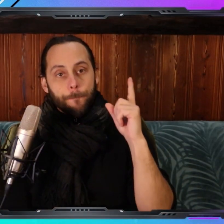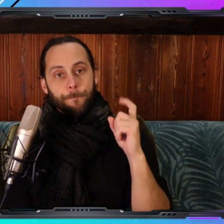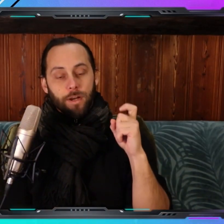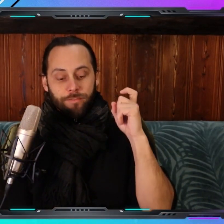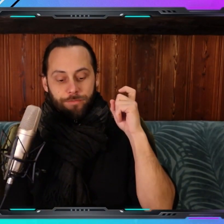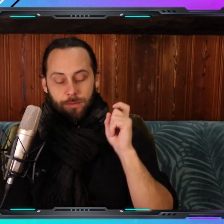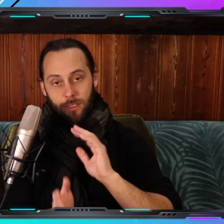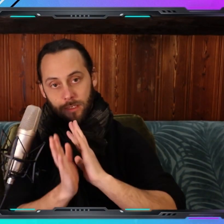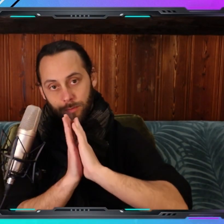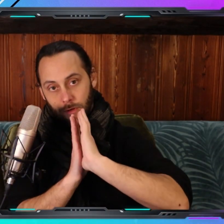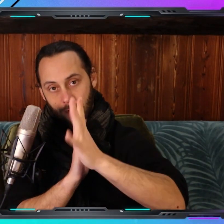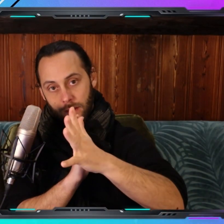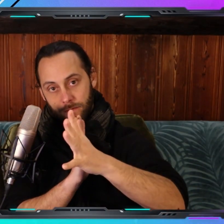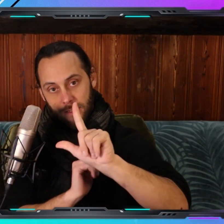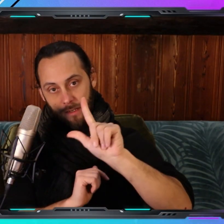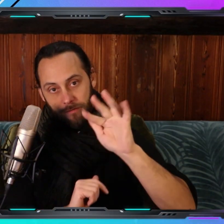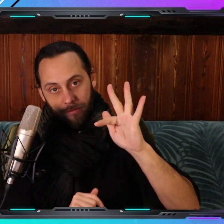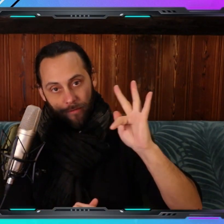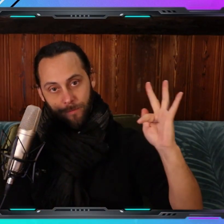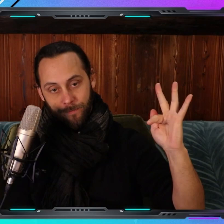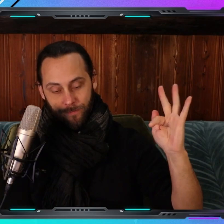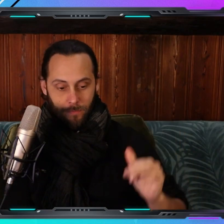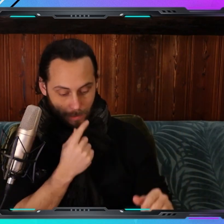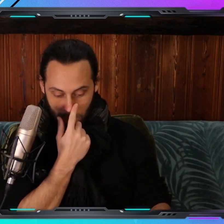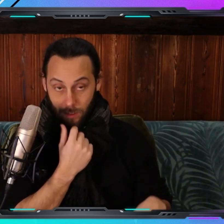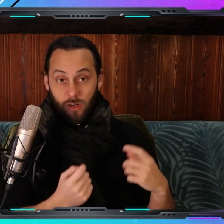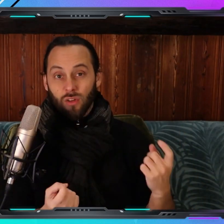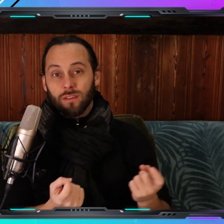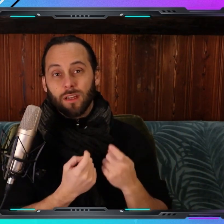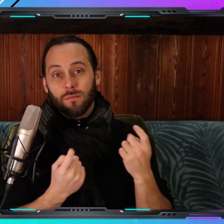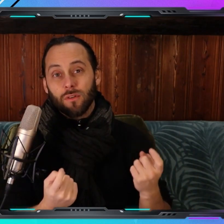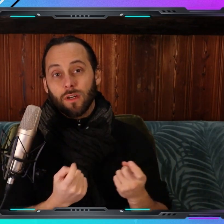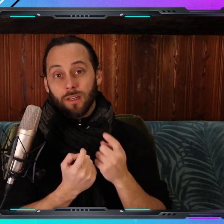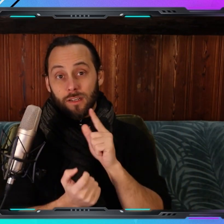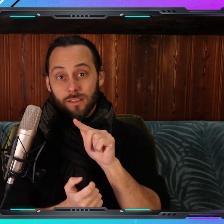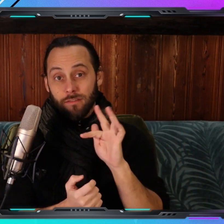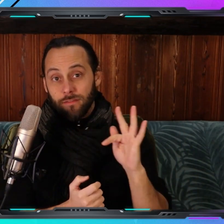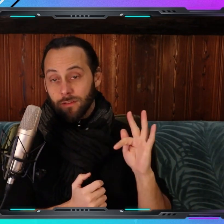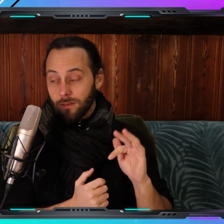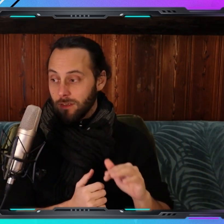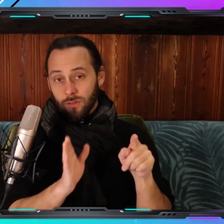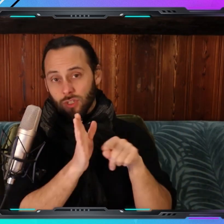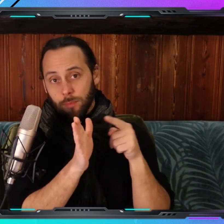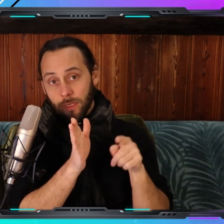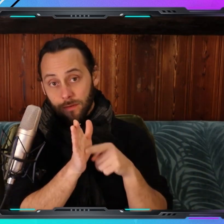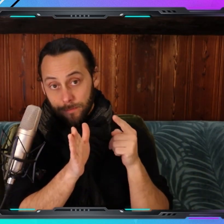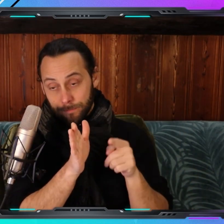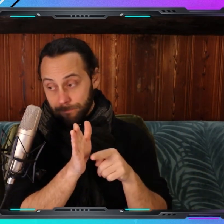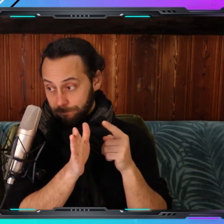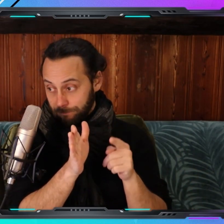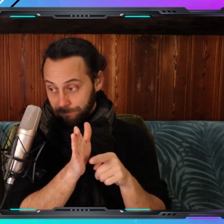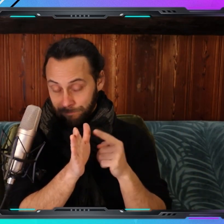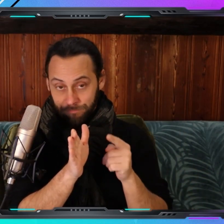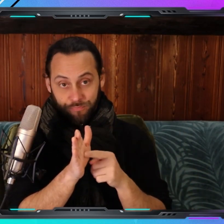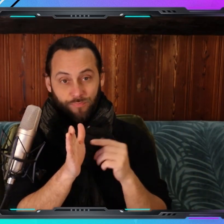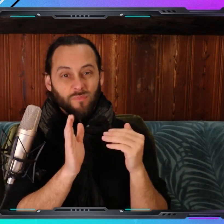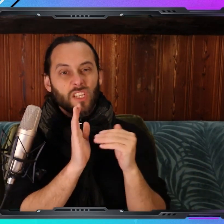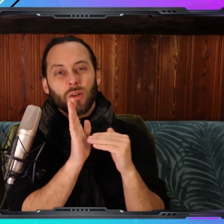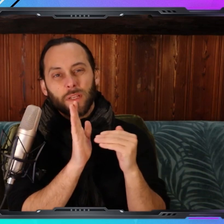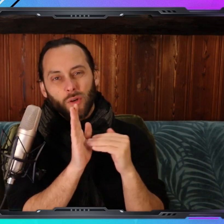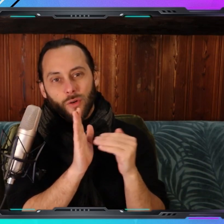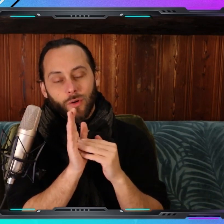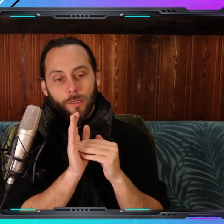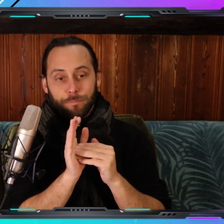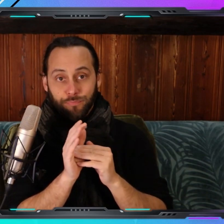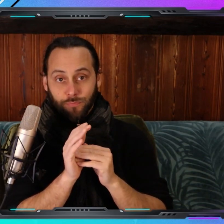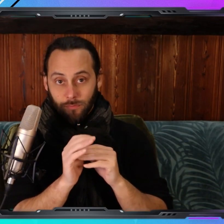Et voilà, paf, c'est parti pour le live LSF. L'entraînement à la LSF. Je répète, je